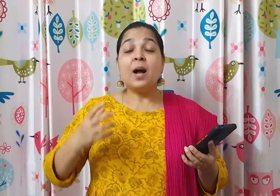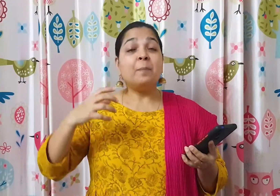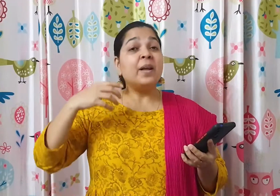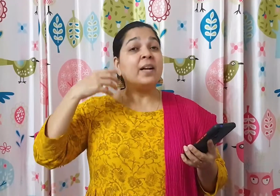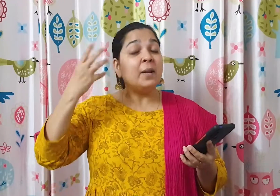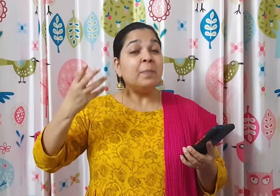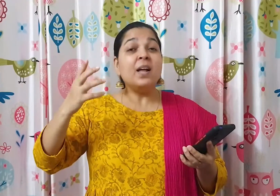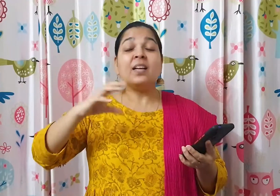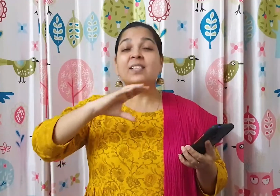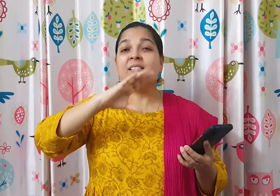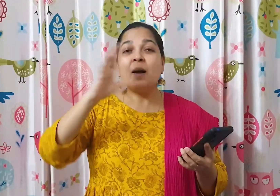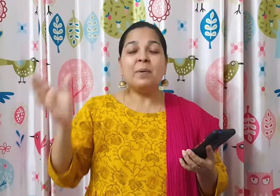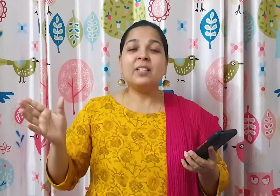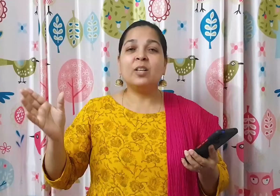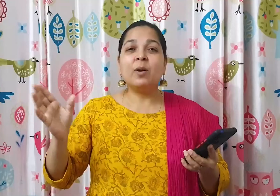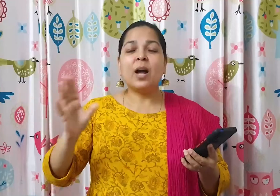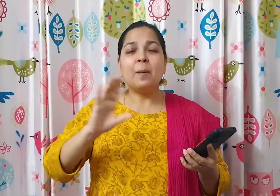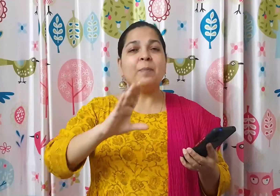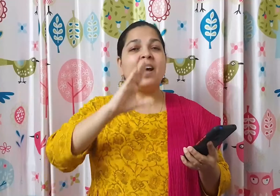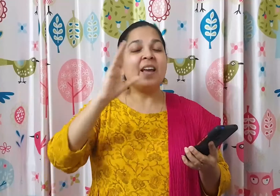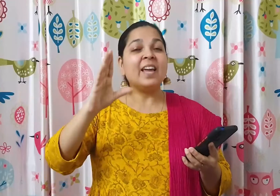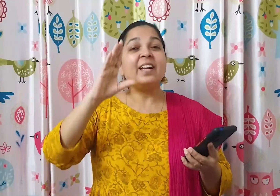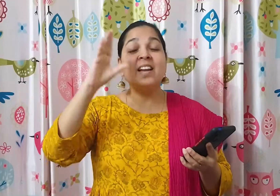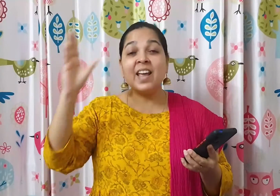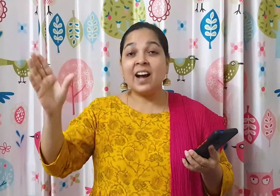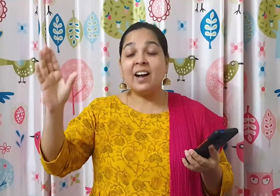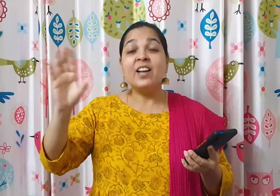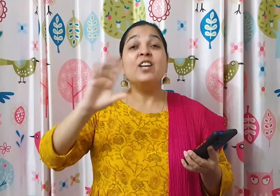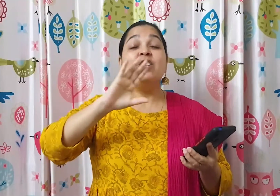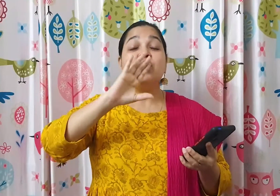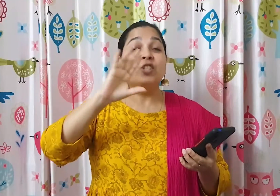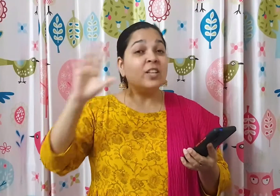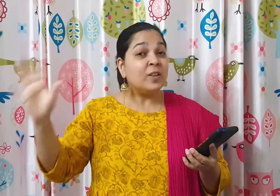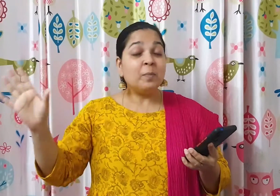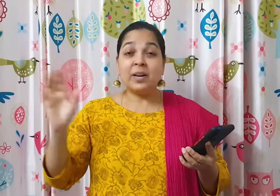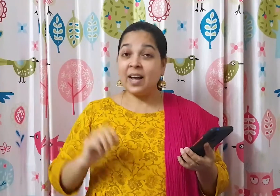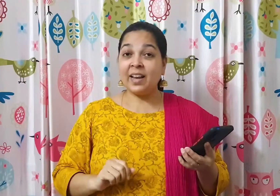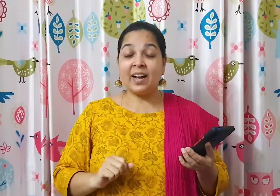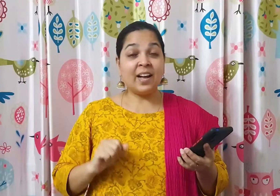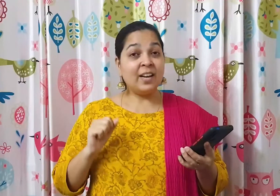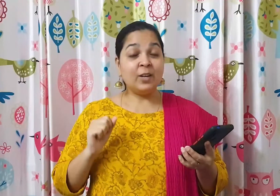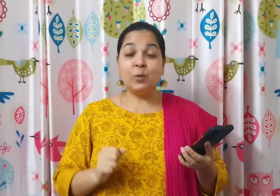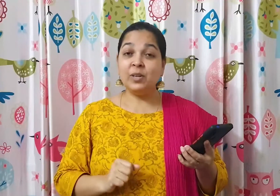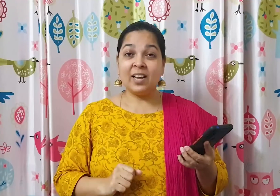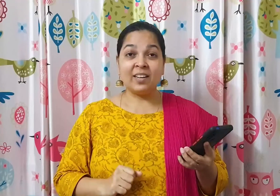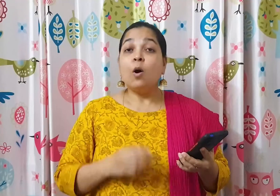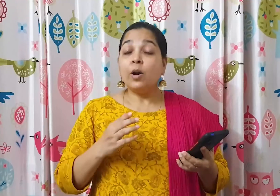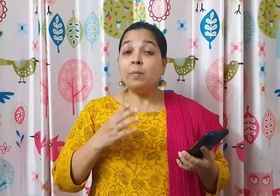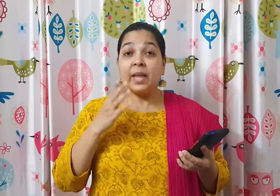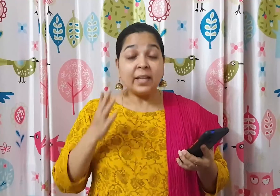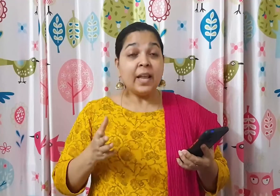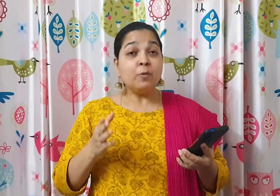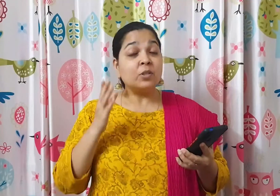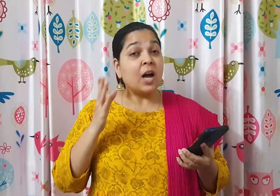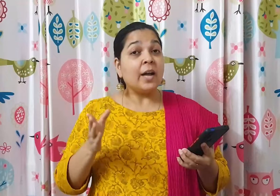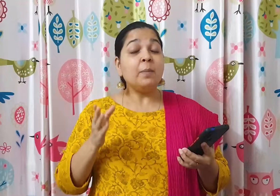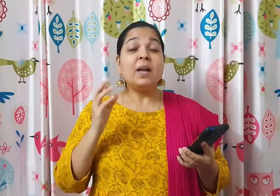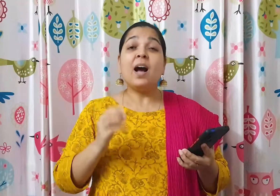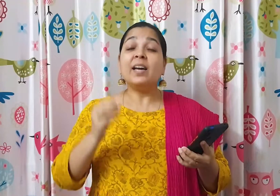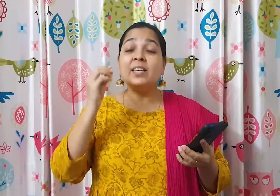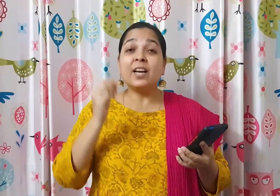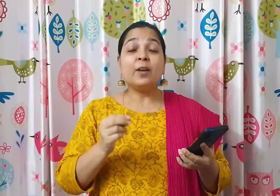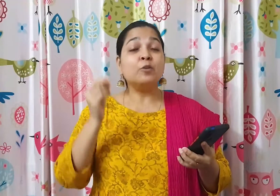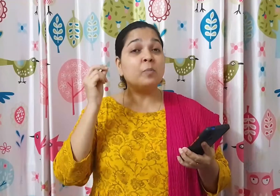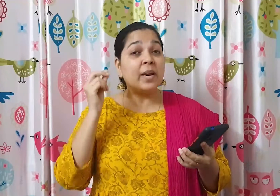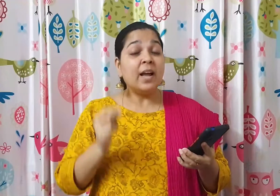কৰিব বিচাৰে বা পৰিৱৰ্তন আনিব বিচাৰে? মই আপোনাক ক'লোৱেই যে আপুনি চিন্তা কৰাৰ বা আপুনি